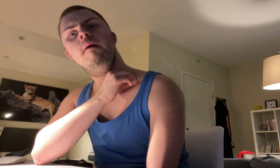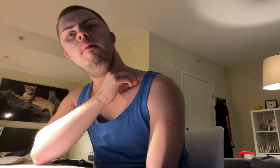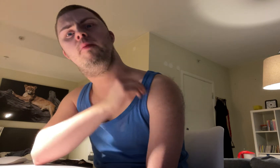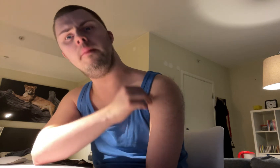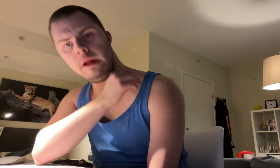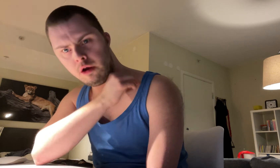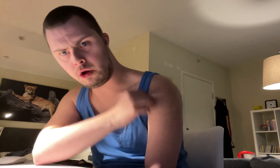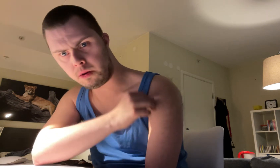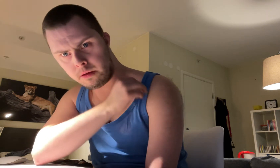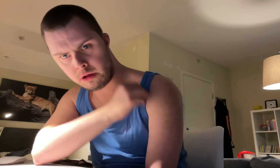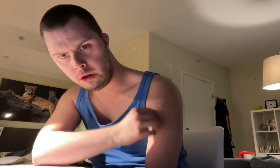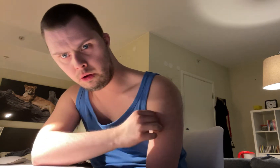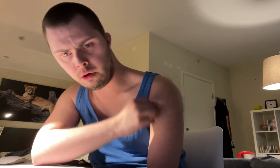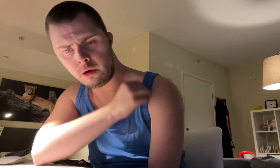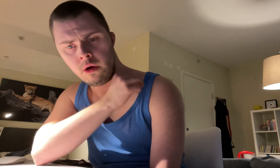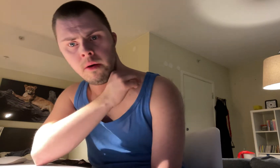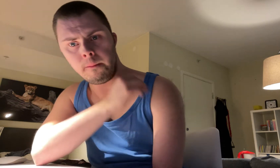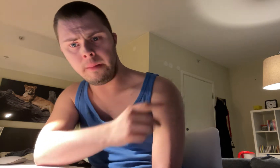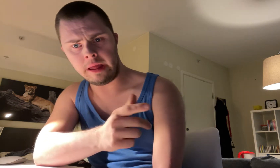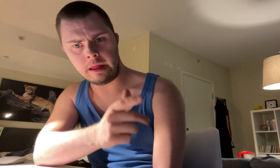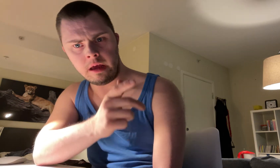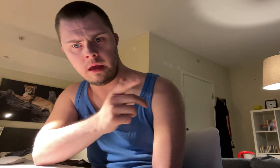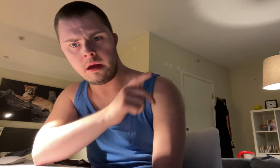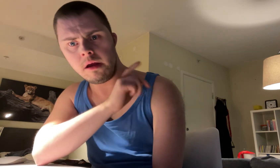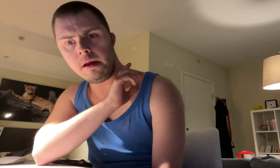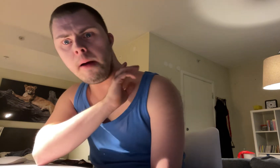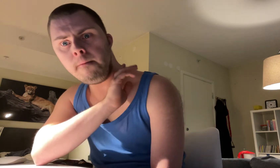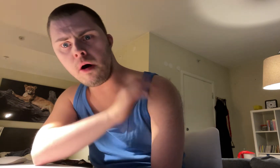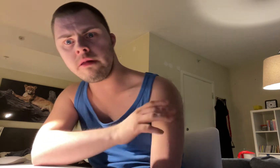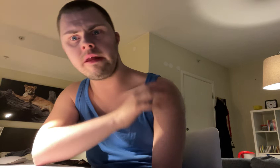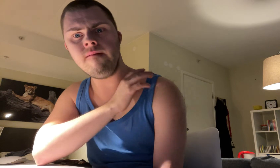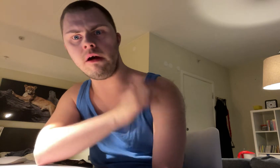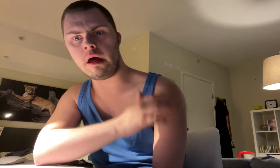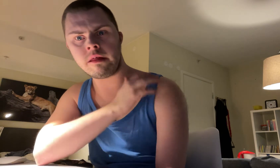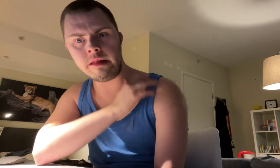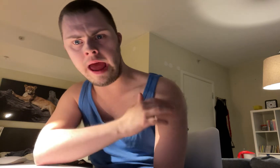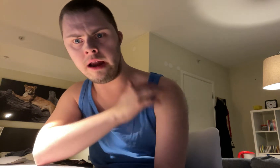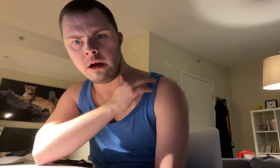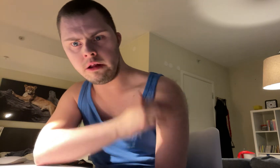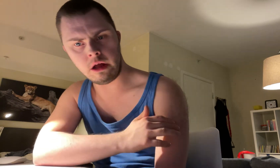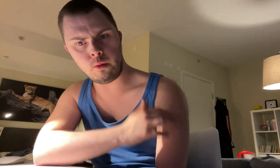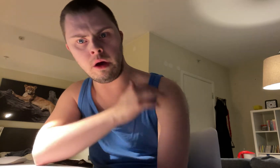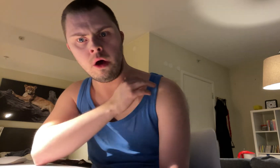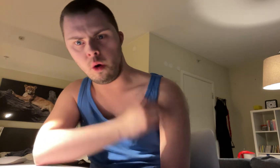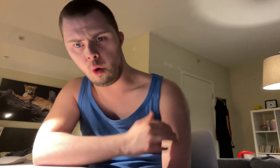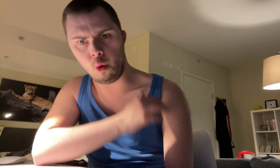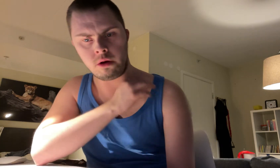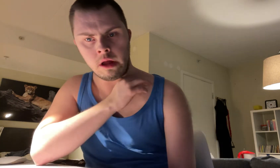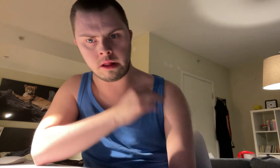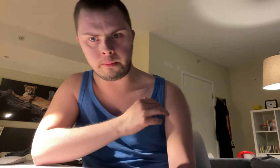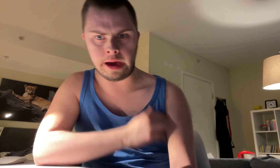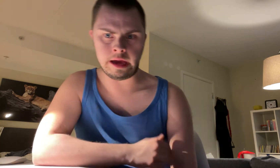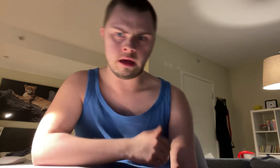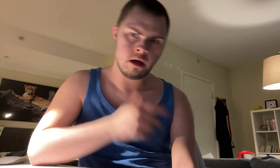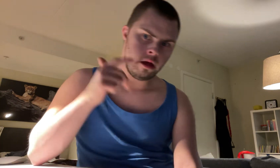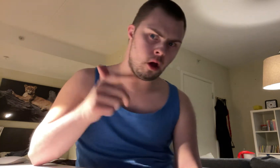på min YouTube-studio. Men jag måste vara snäll nu, ord till mig. Ja,